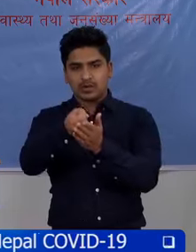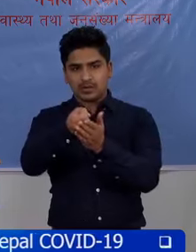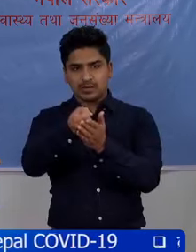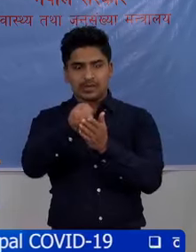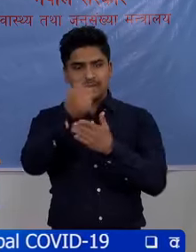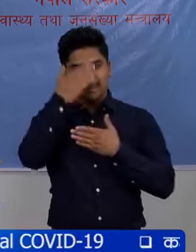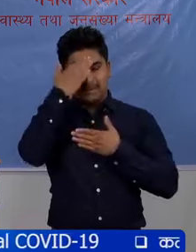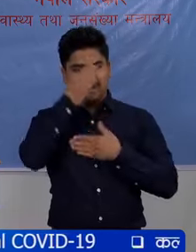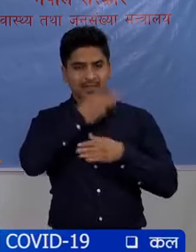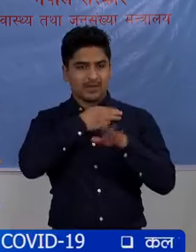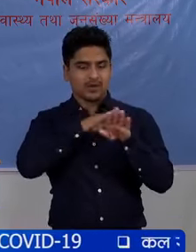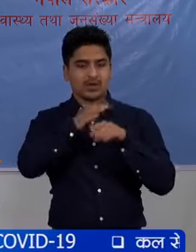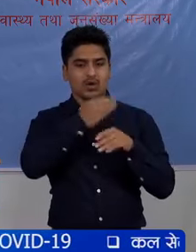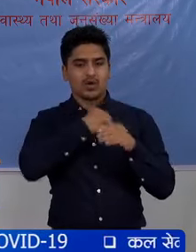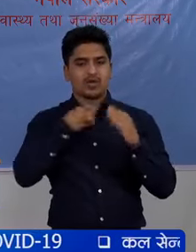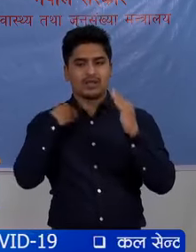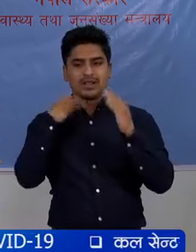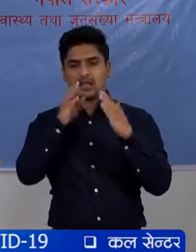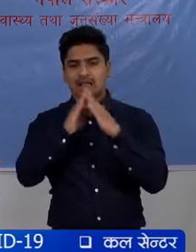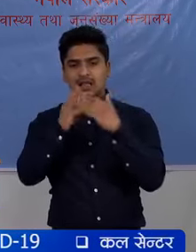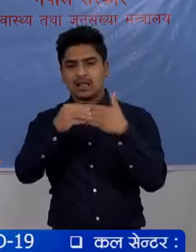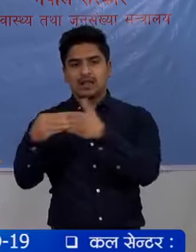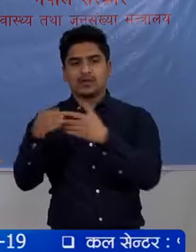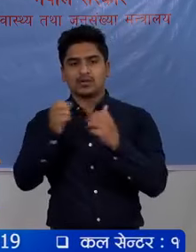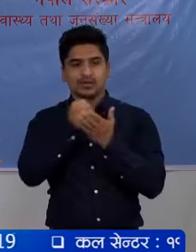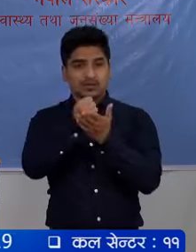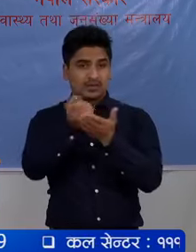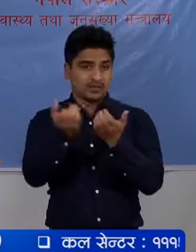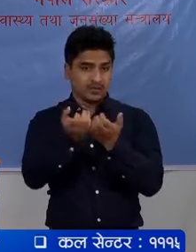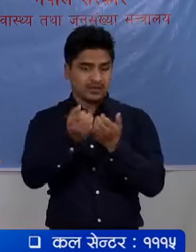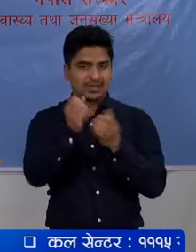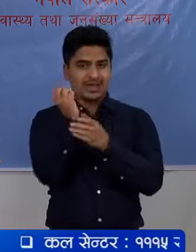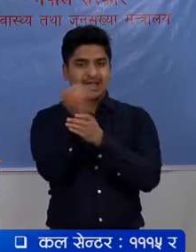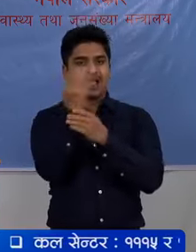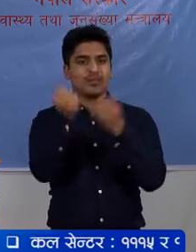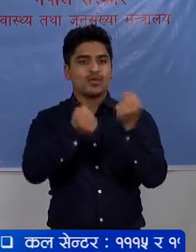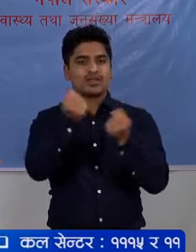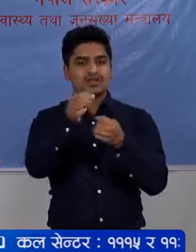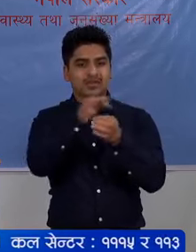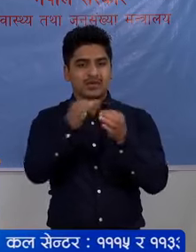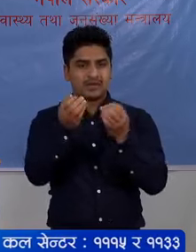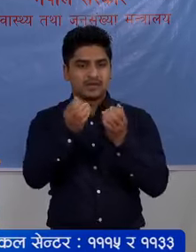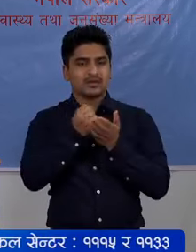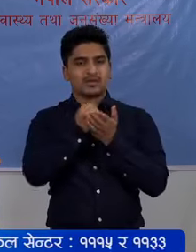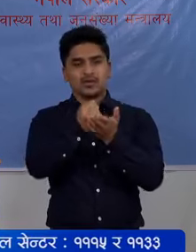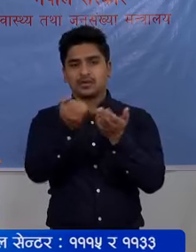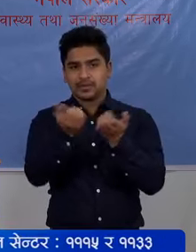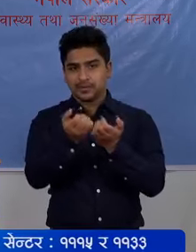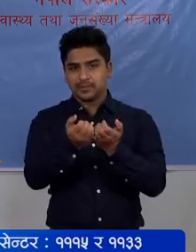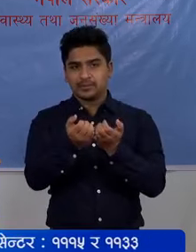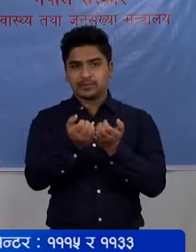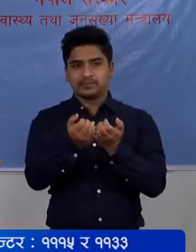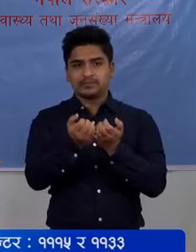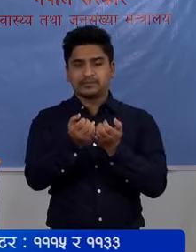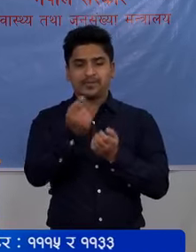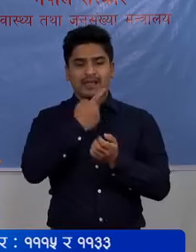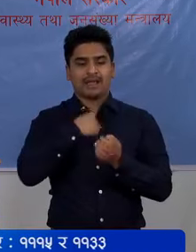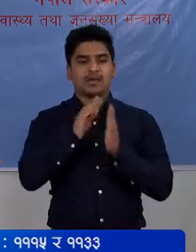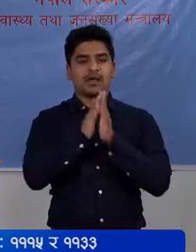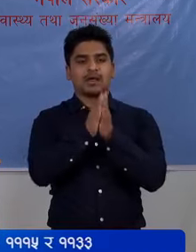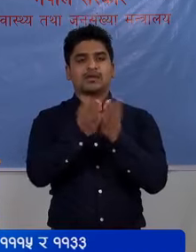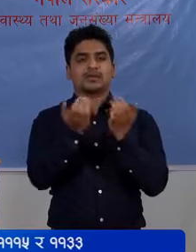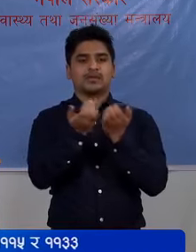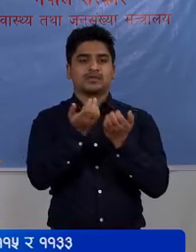विरामी लाई अस्पताल लाना सयोक्गर्ना ऎम्बुलेंसको व्यवस्तापन मा सयोक्गर्ना ॥ान में